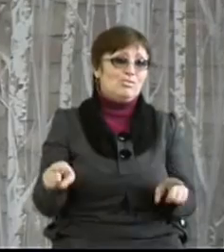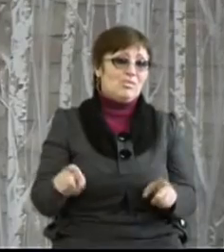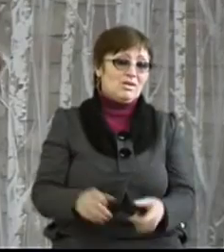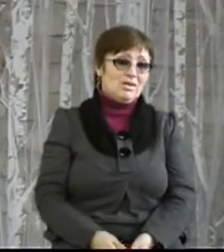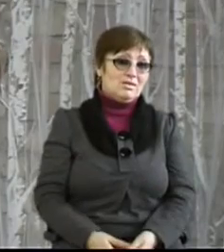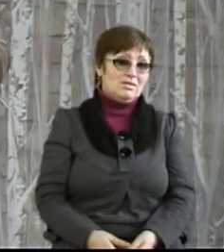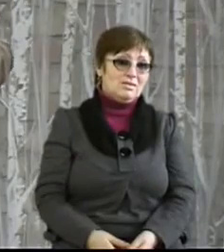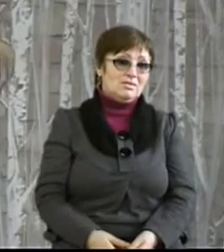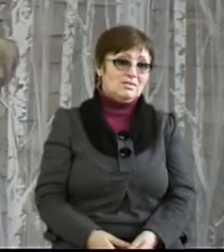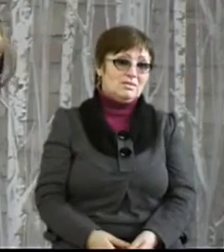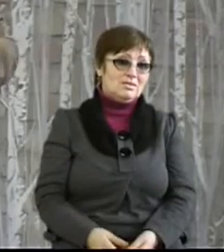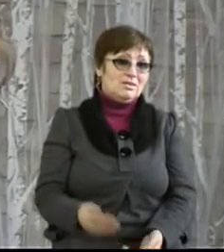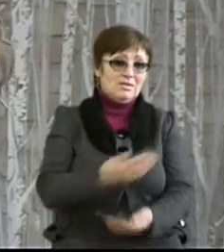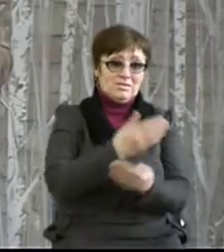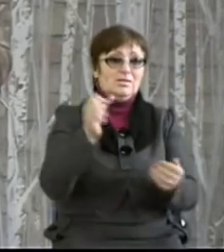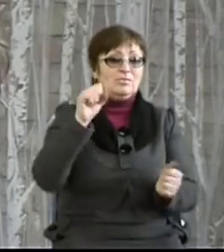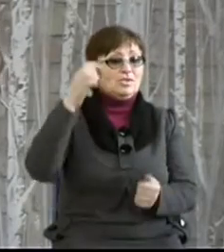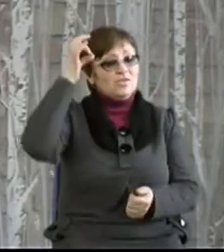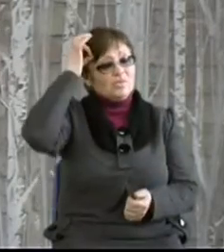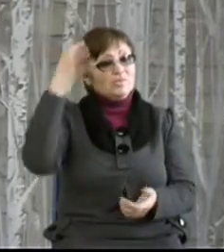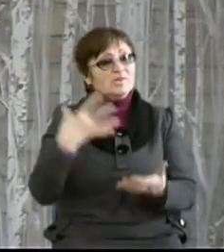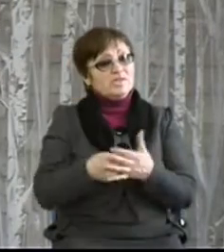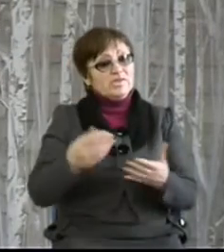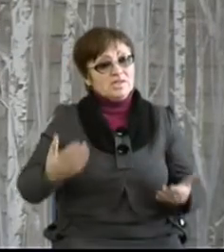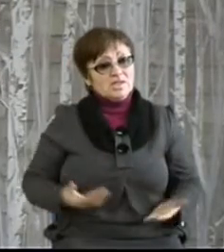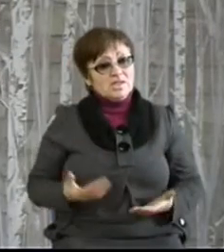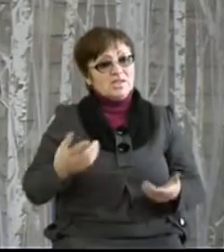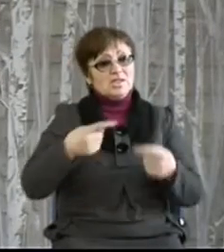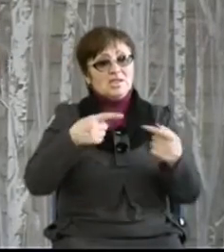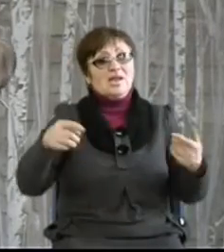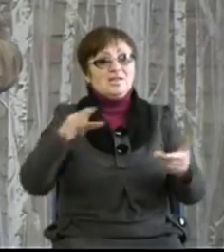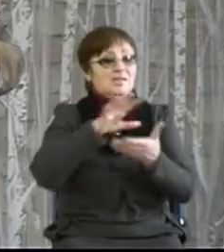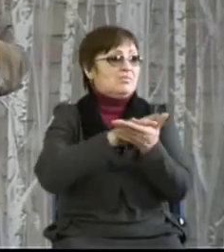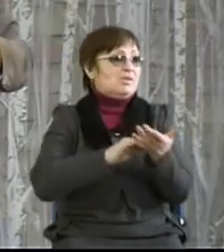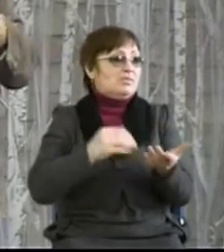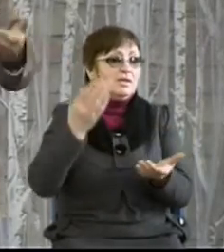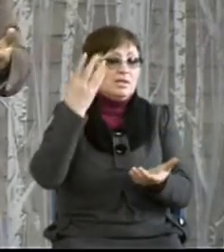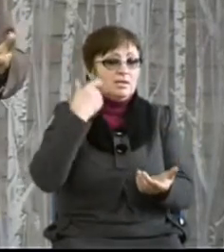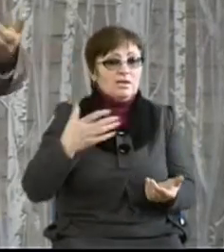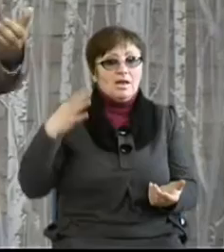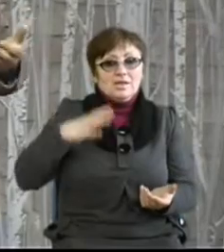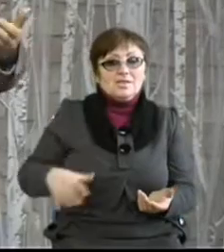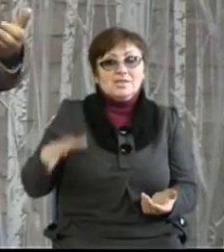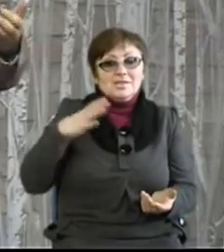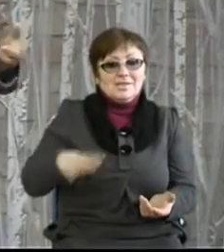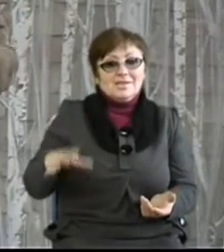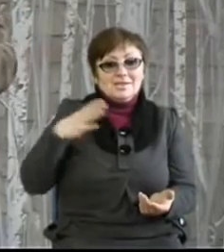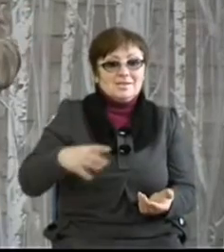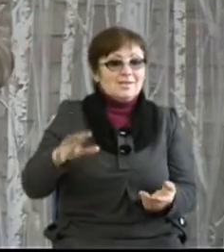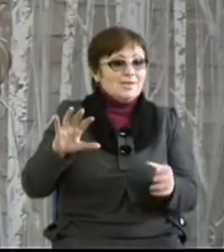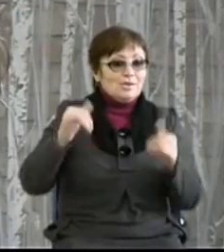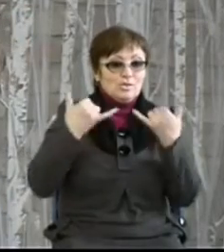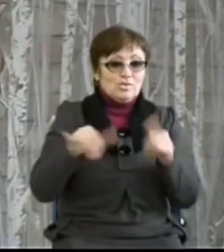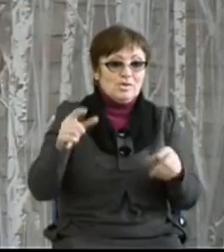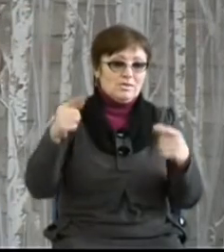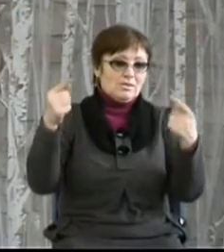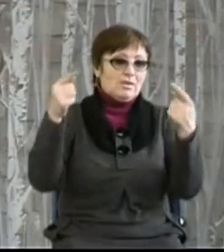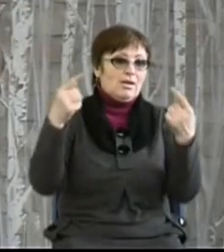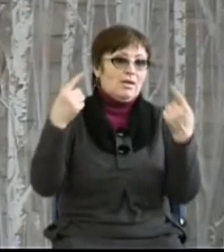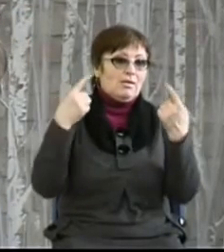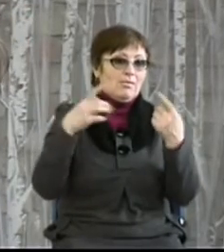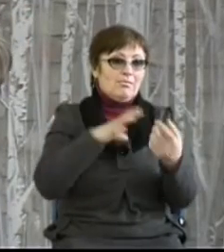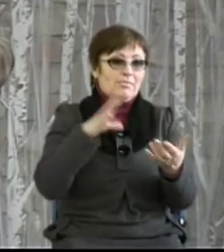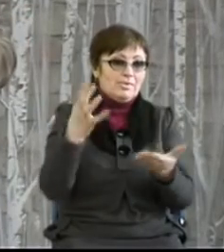другой. И я думаю, вы можете вспомнить в своей жизни различные примеры, когда ваши ожидания не соответствовали той реальности, в которую вы попали.